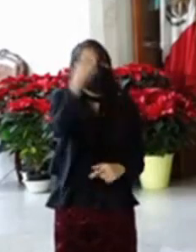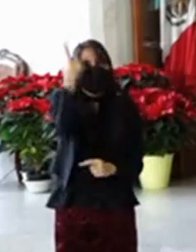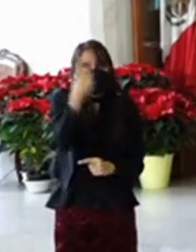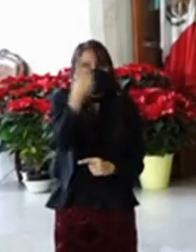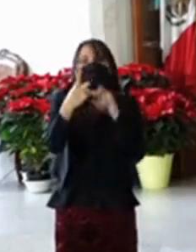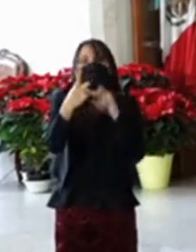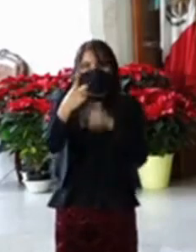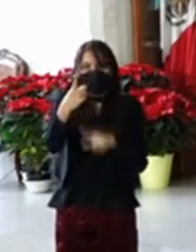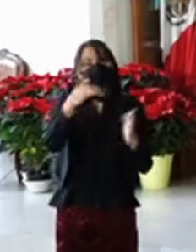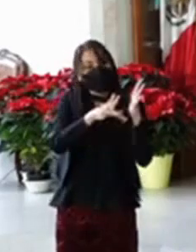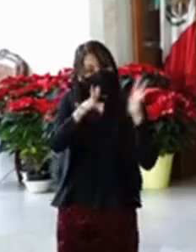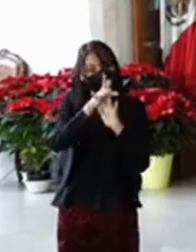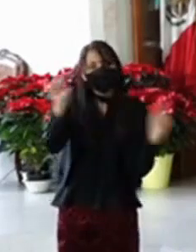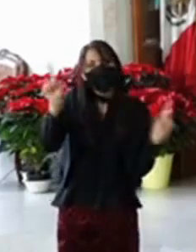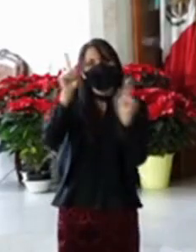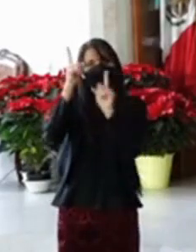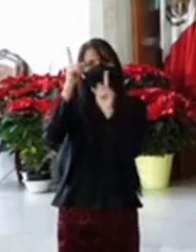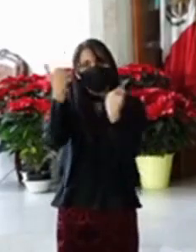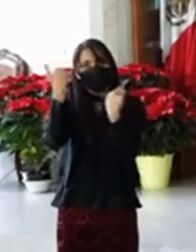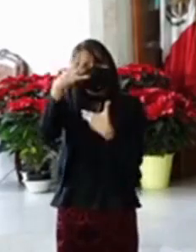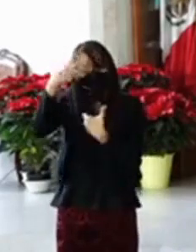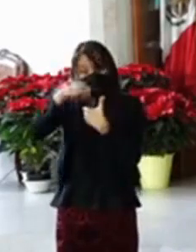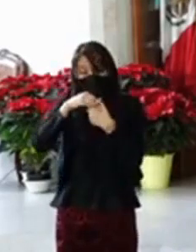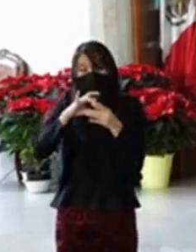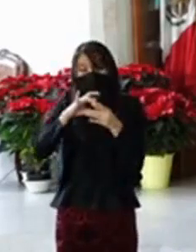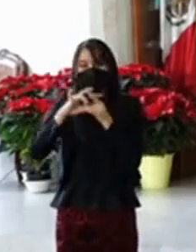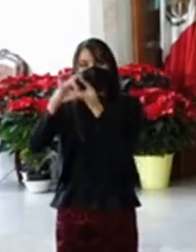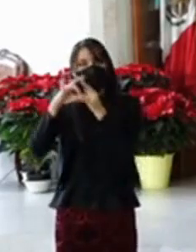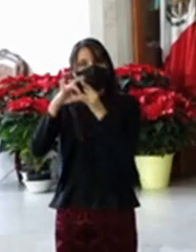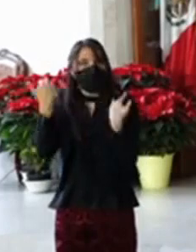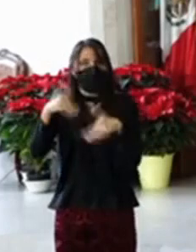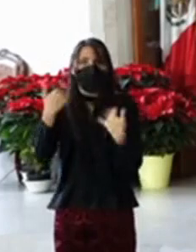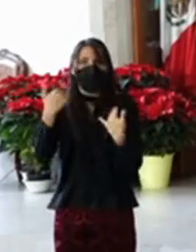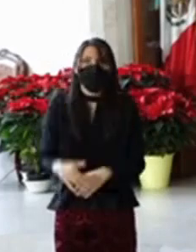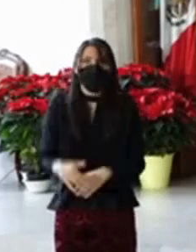Dios y la vida eterna.